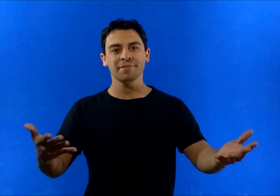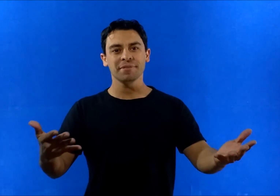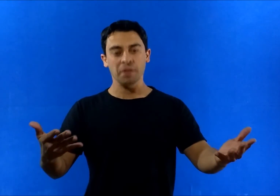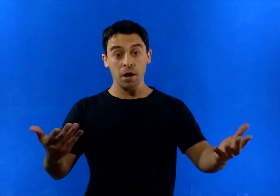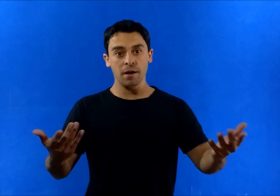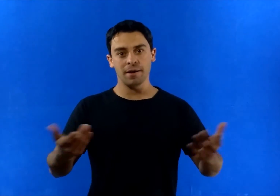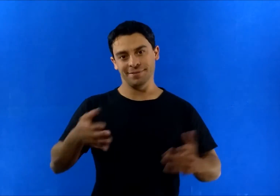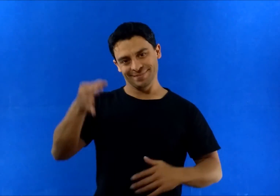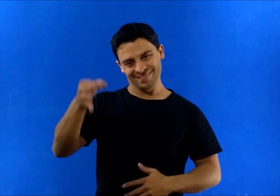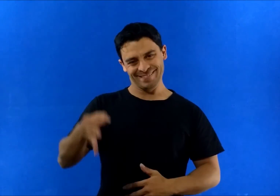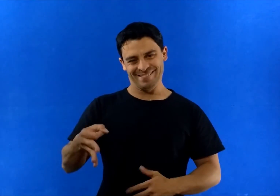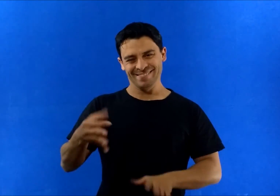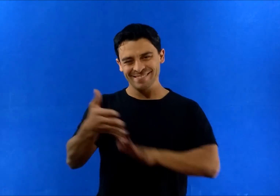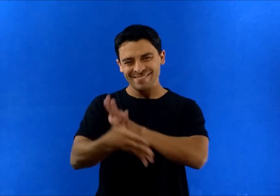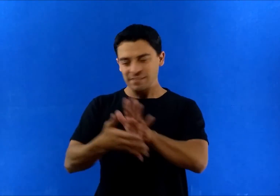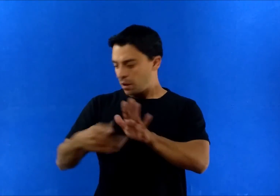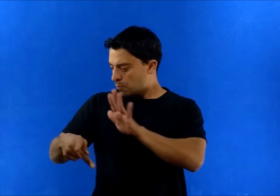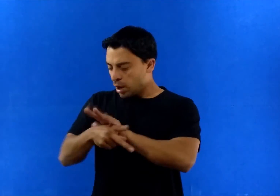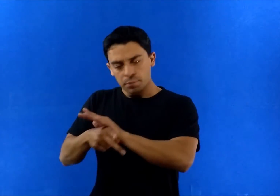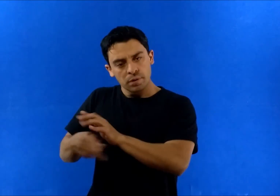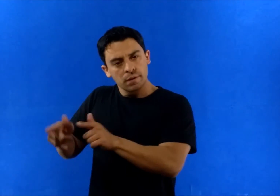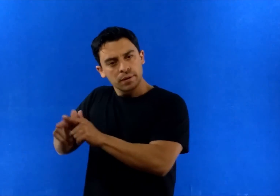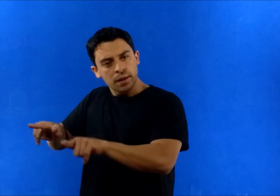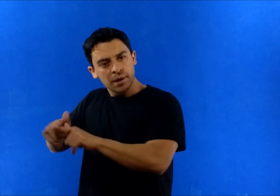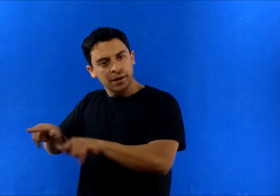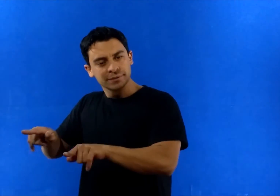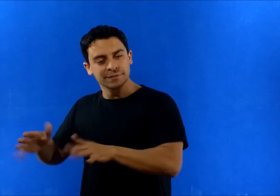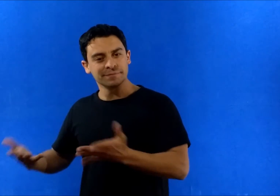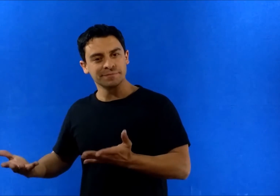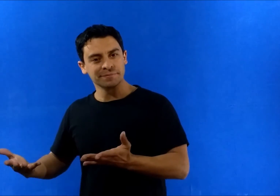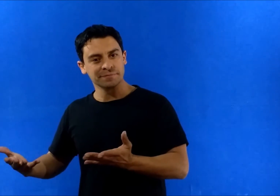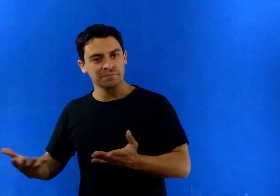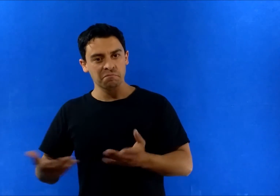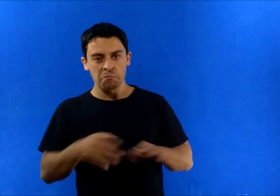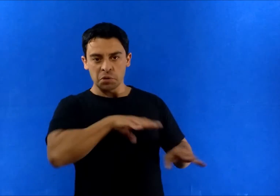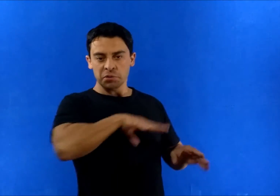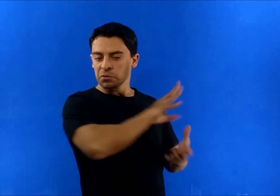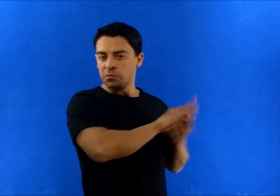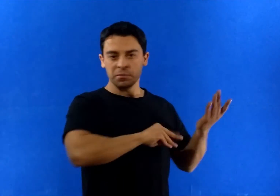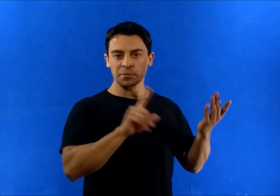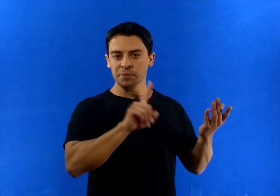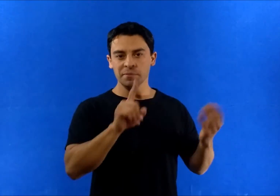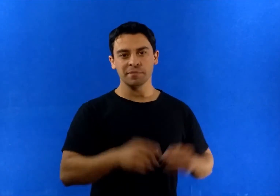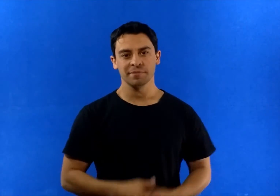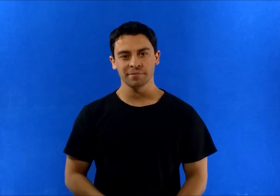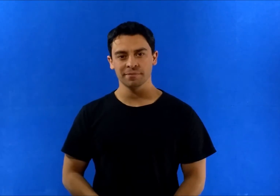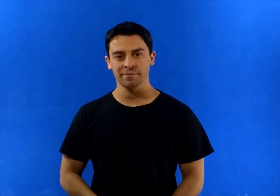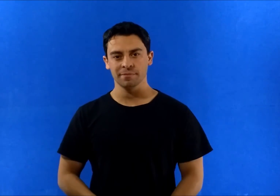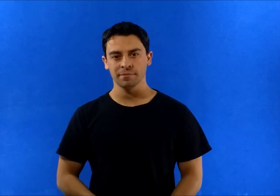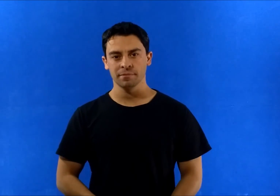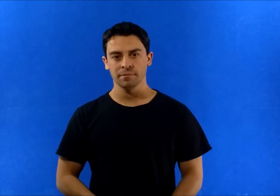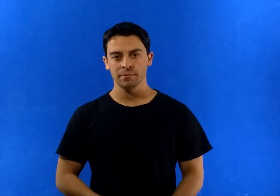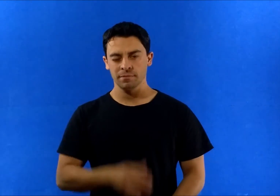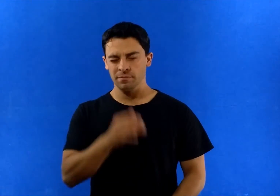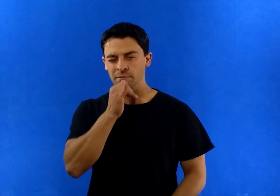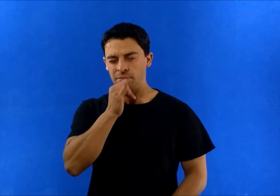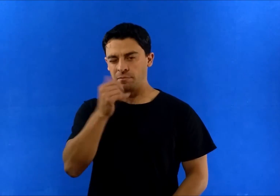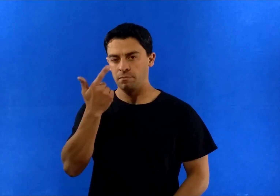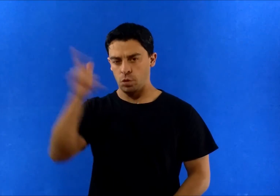Conseguiu. Agora foi corretamente, língua de sinais, com a sua gramática. Não copiou o português. Por